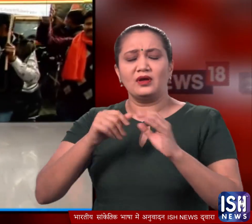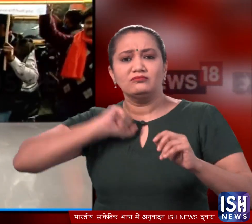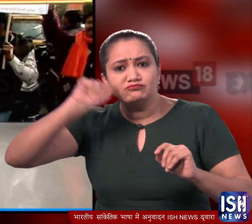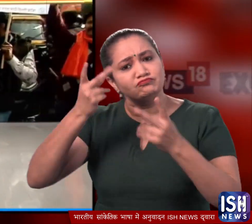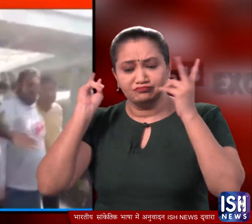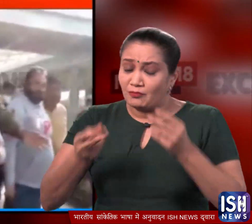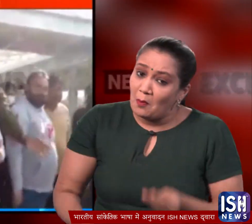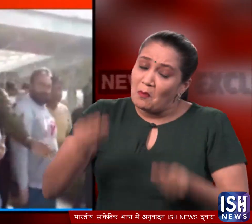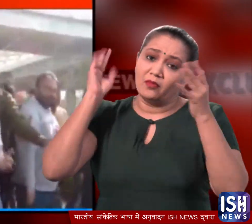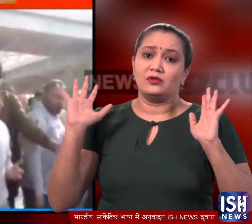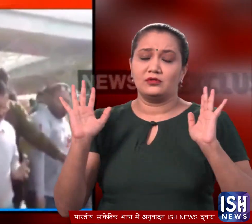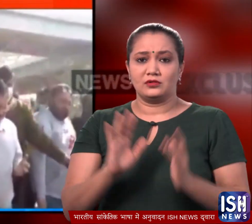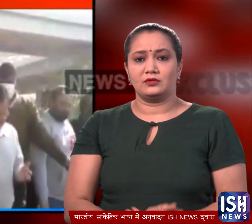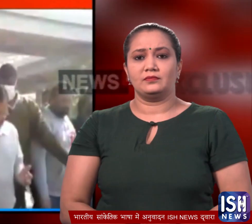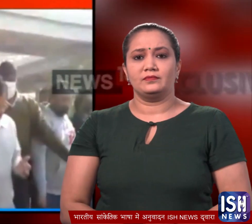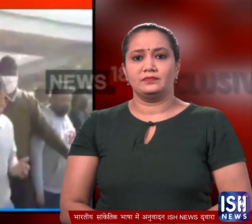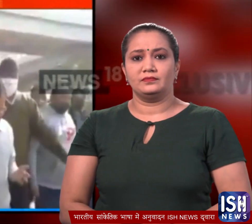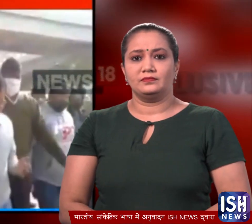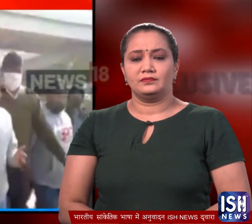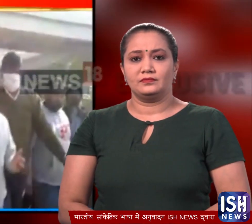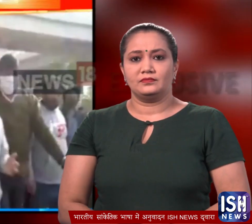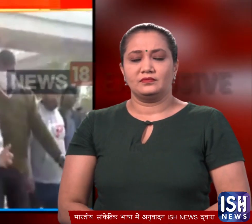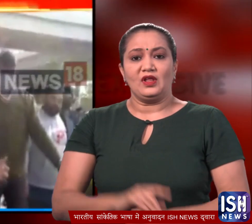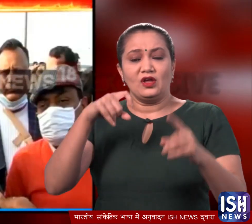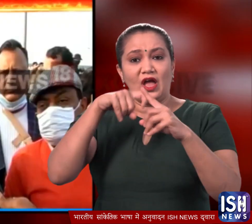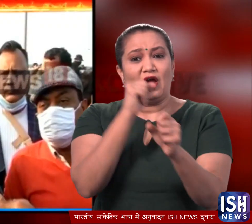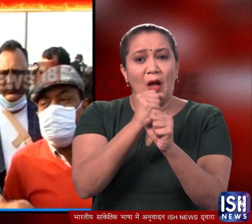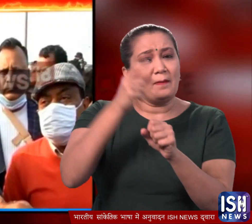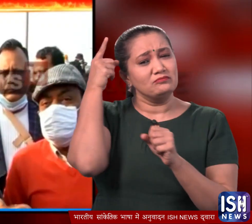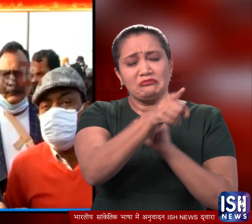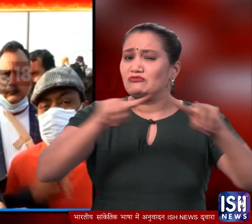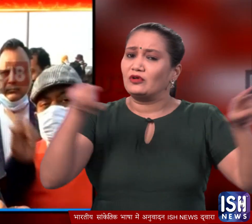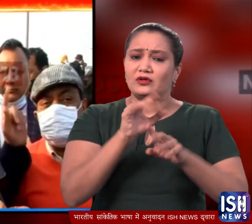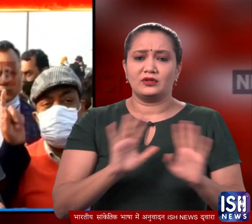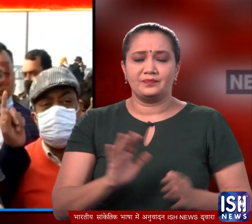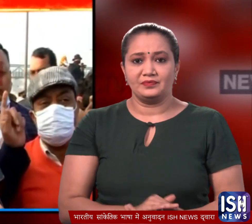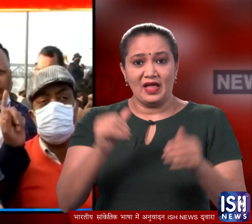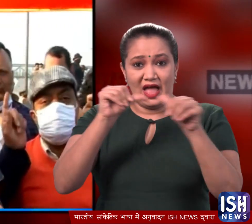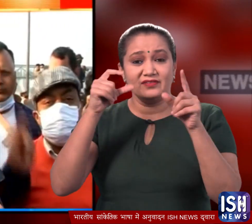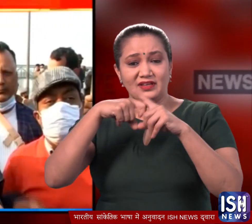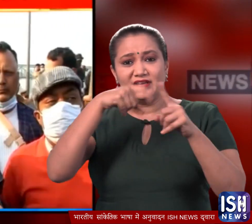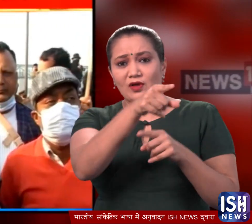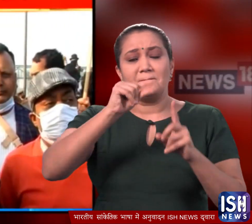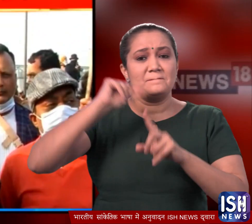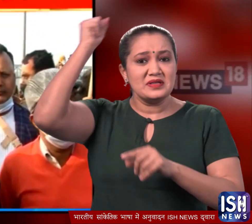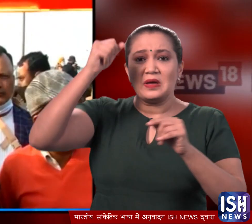तेज होगा और केजरीवाल सरकार पर निशाना साधा। अरविंद केजरीवाल पंजाब